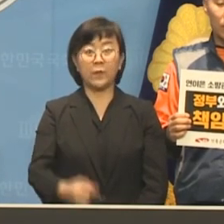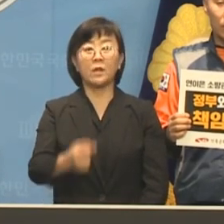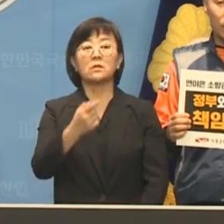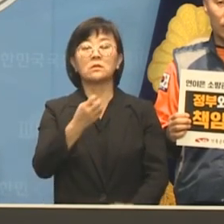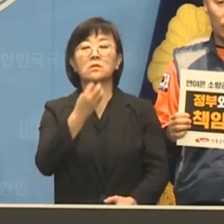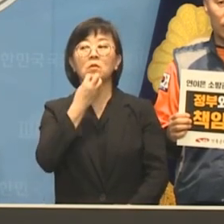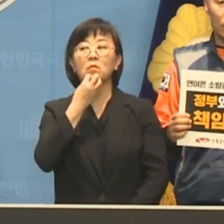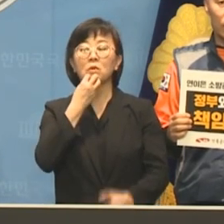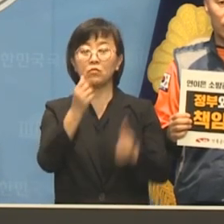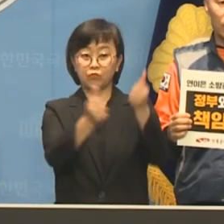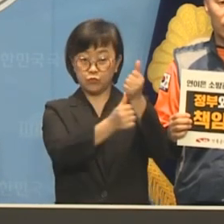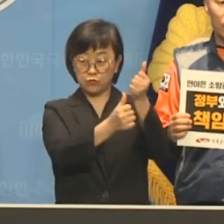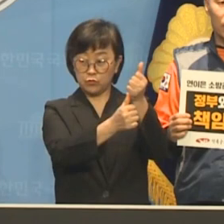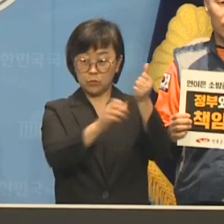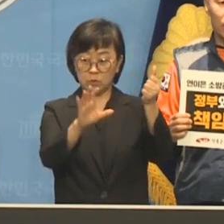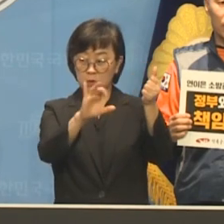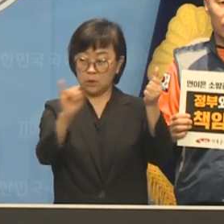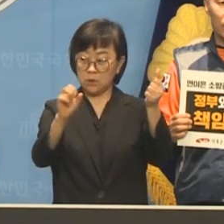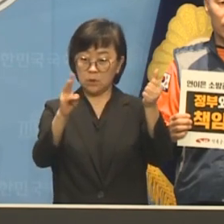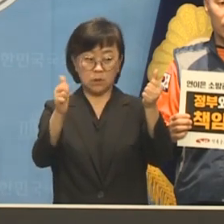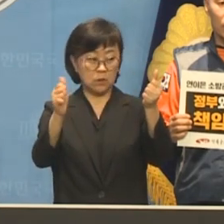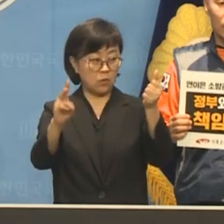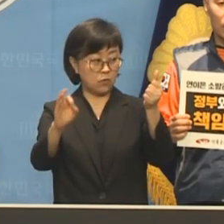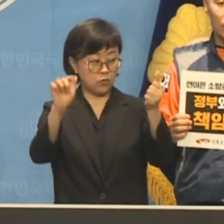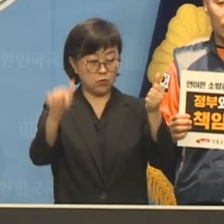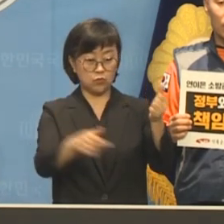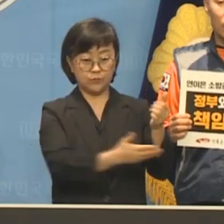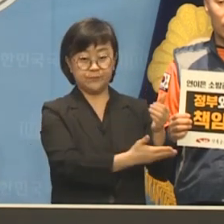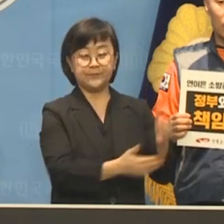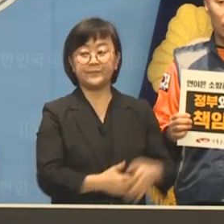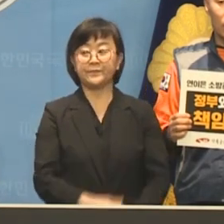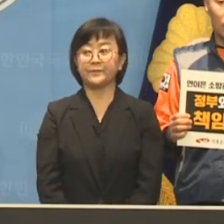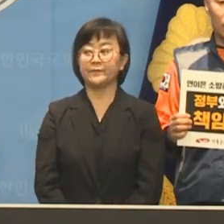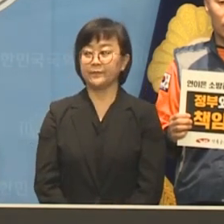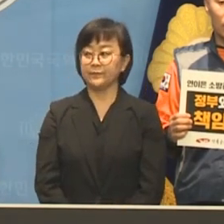서울소방지부 부지부장 이형구,